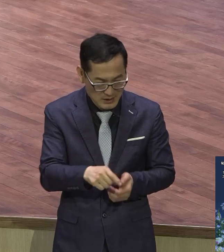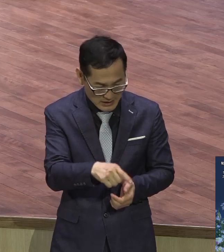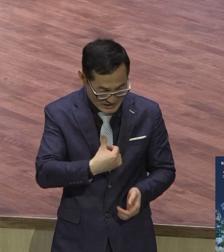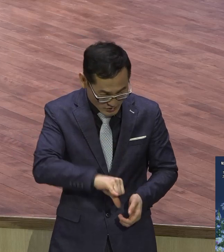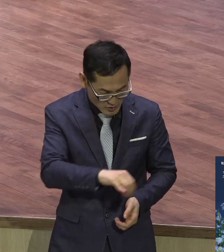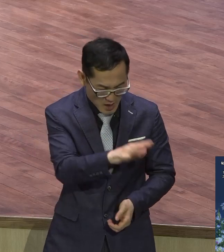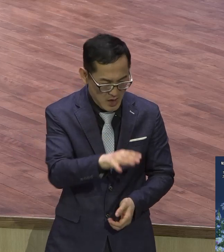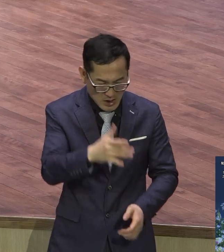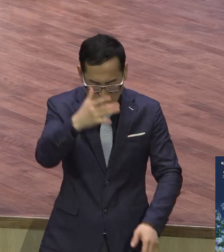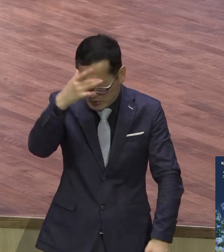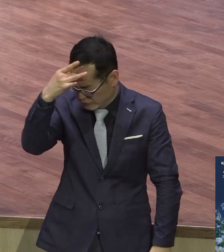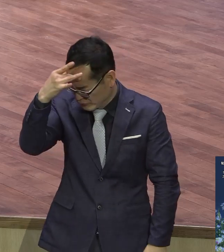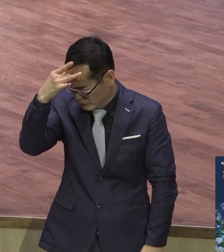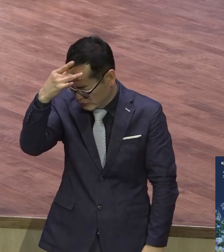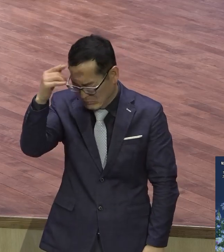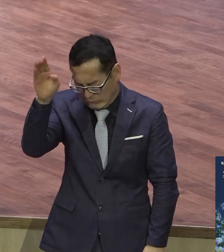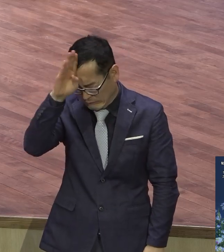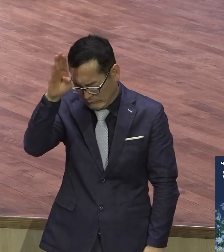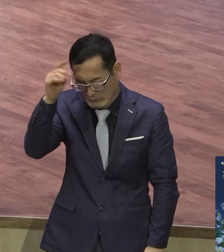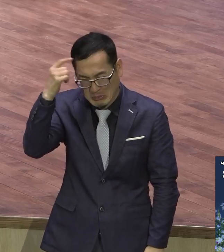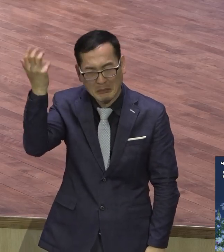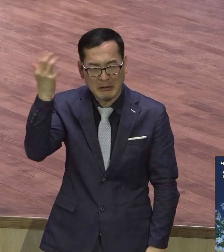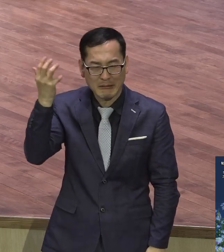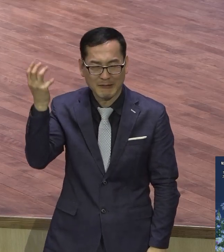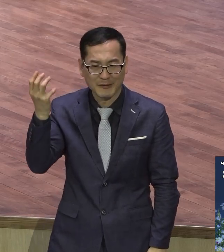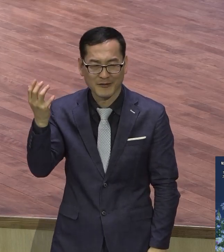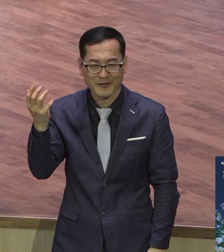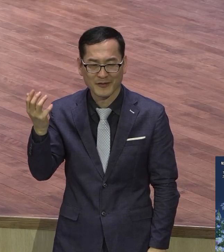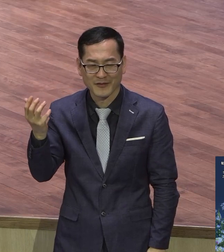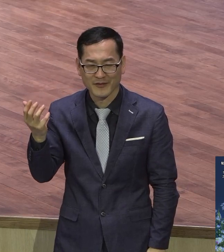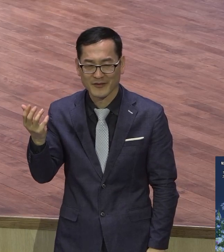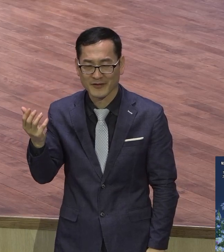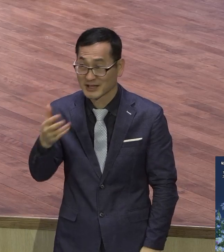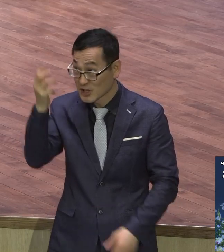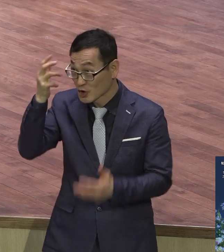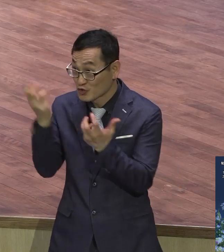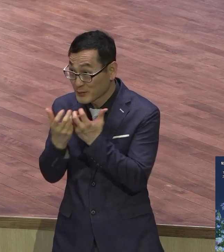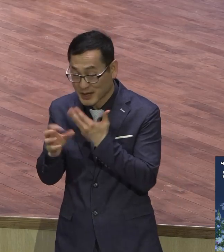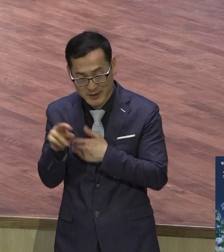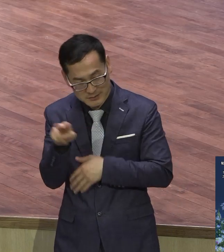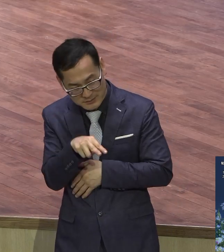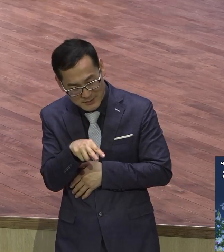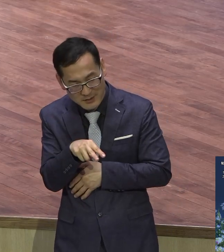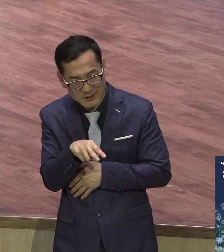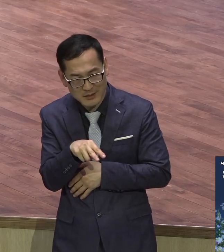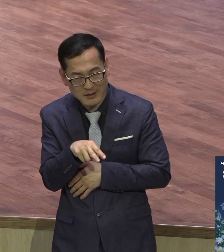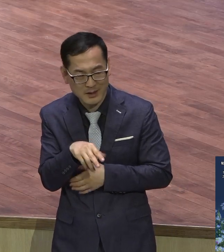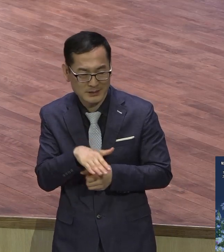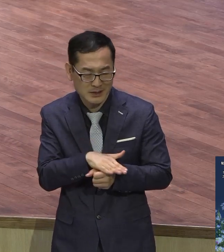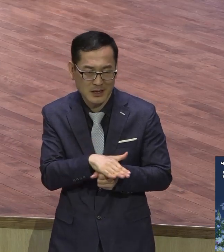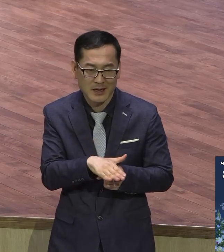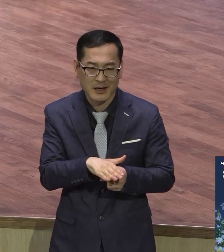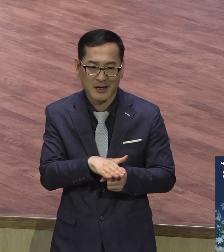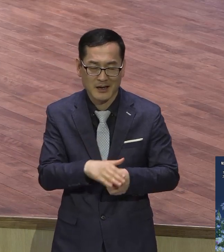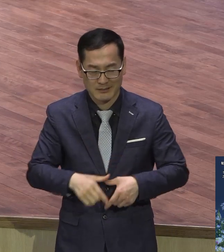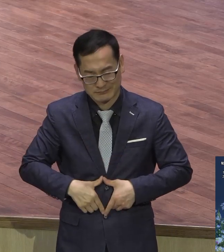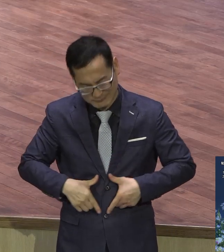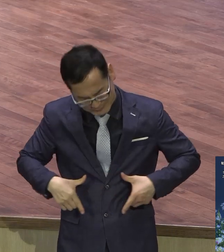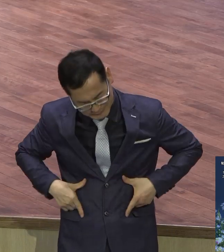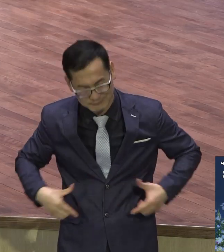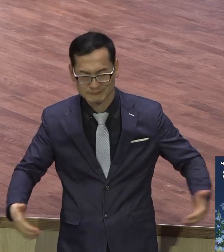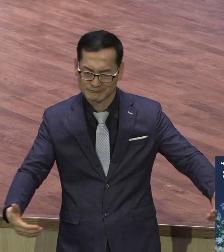그런데 내가 성령 충만 하면 시각이 달라진다. 시각이 보는 시각이 달라진다는 거예요. 그럼 무슨 말입니까? 무슨